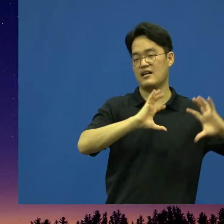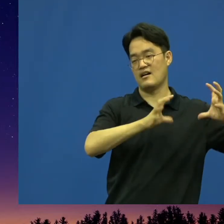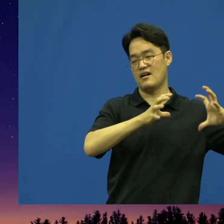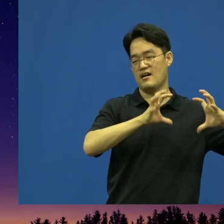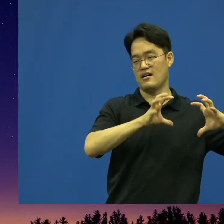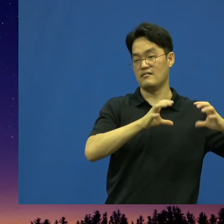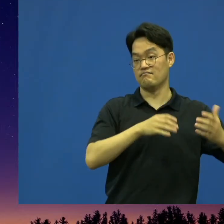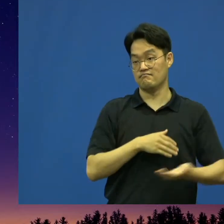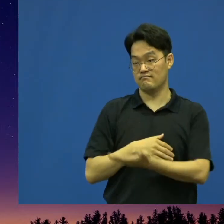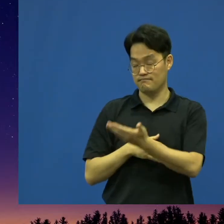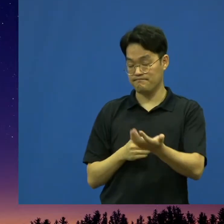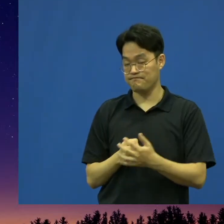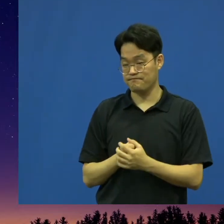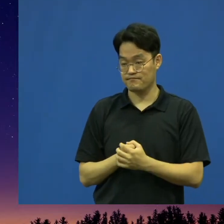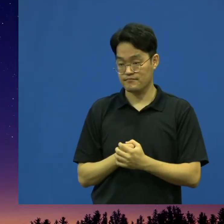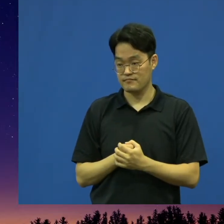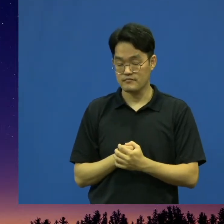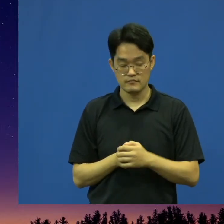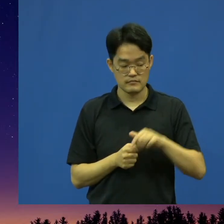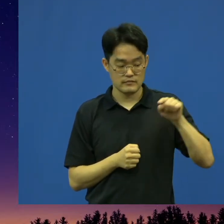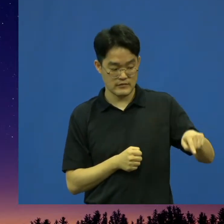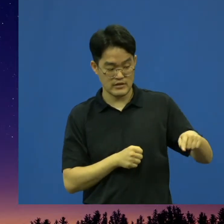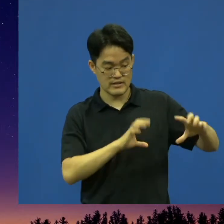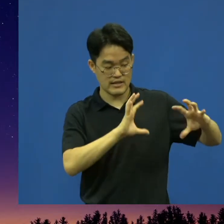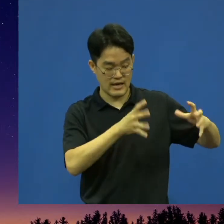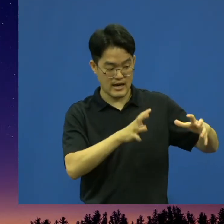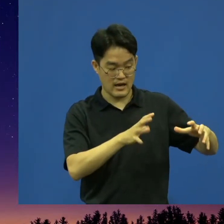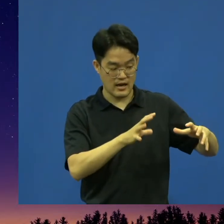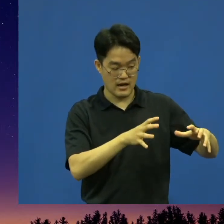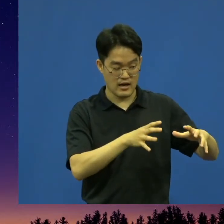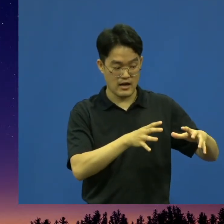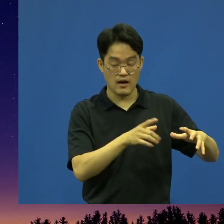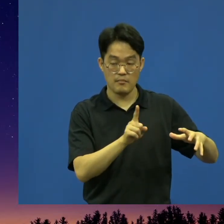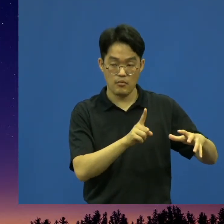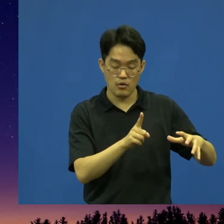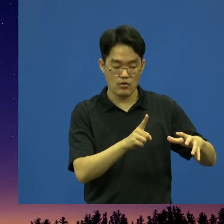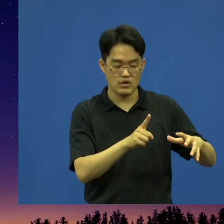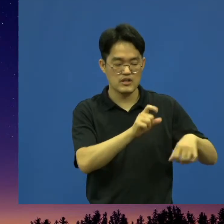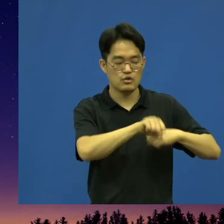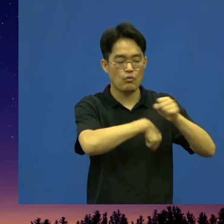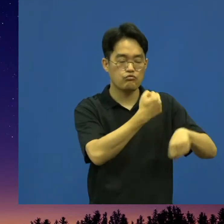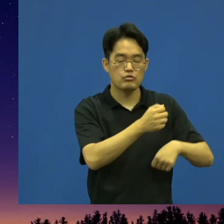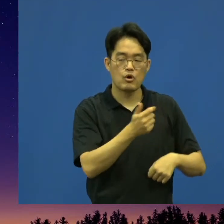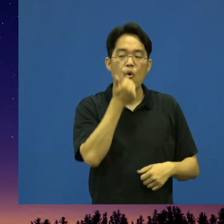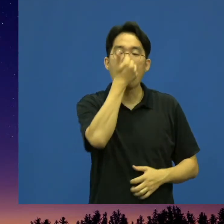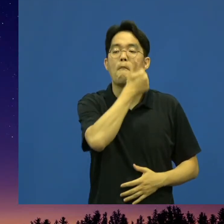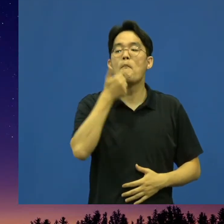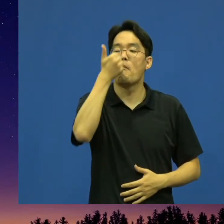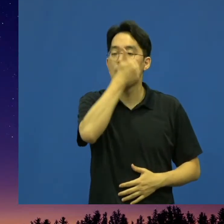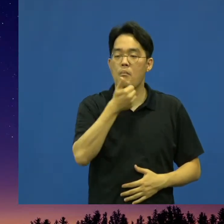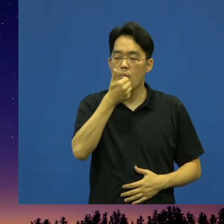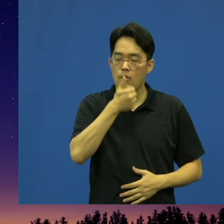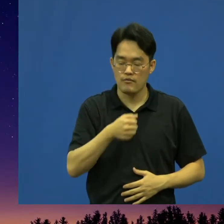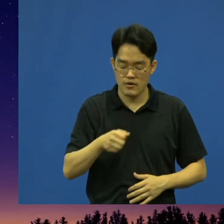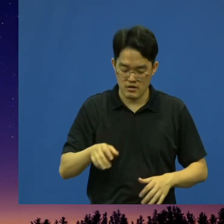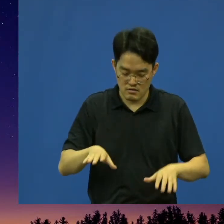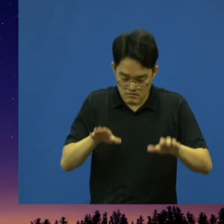여러분이 페르시아 제국을 상징하는 이 짐승은 곰으로 비유되는데 한 발을 들었어요.